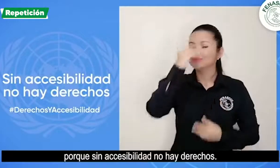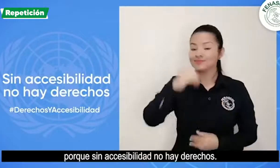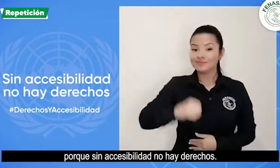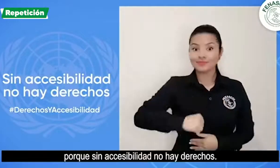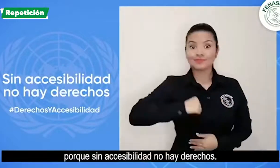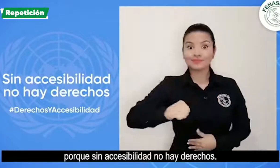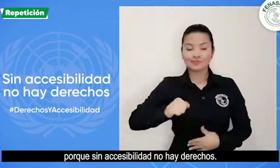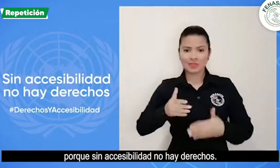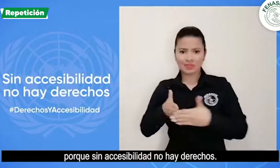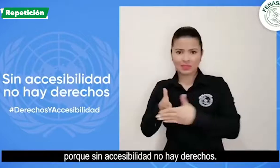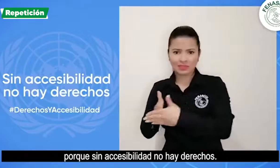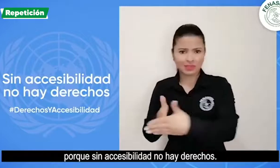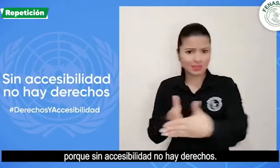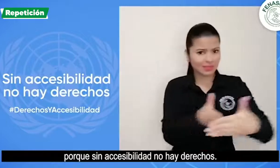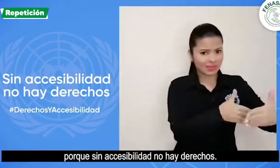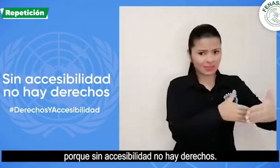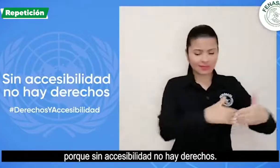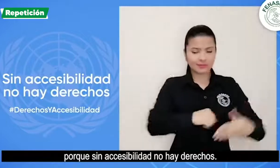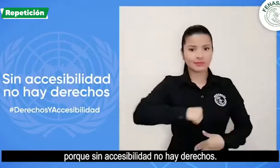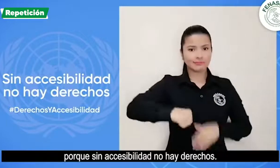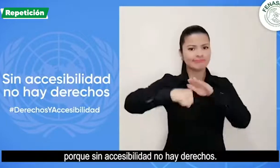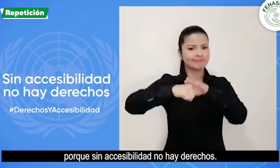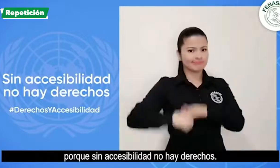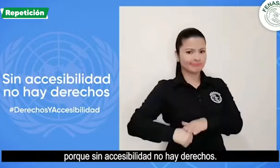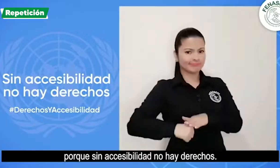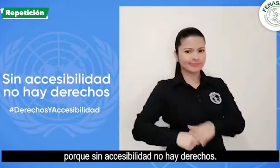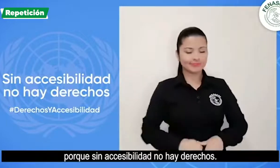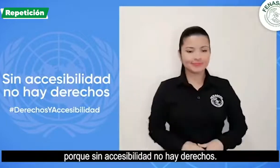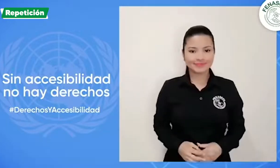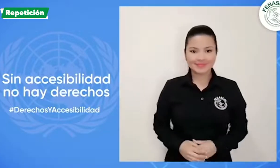Porque Sin accesibilidad No hay derechos